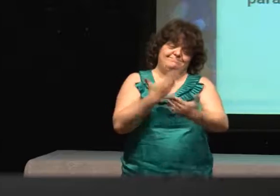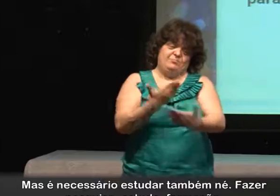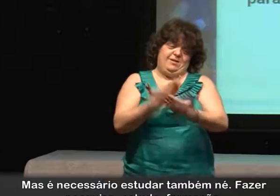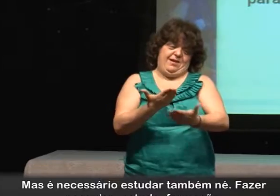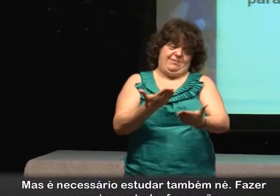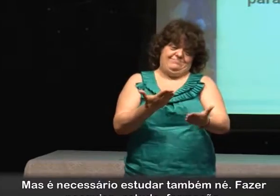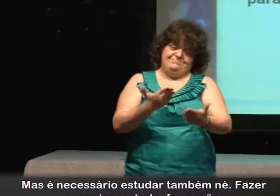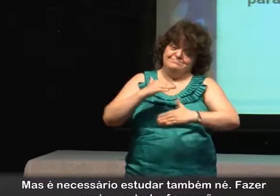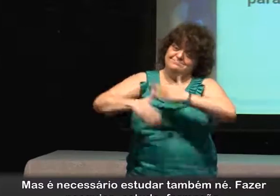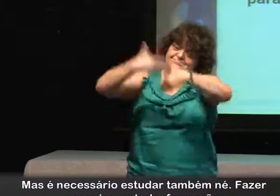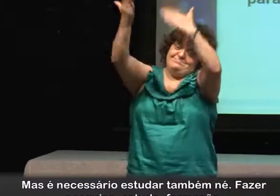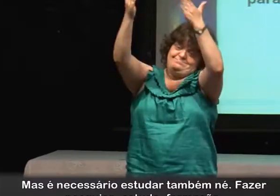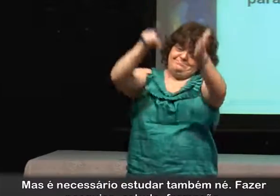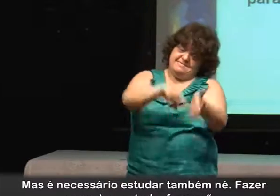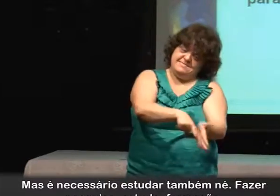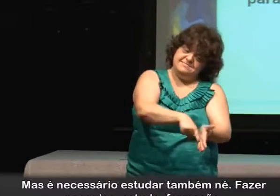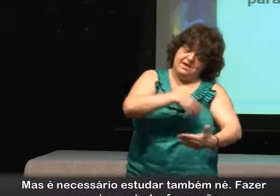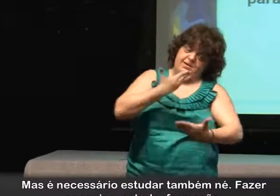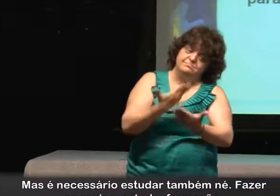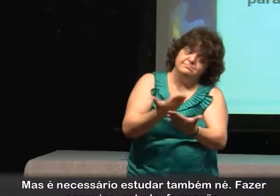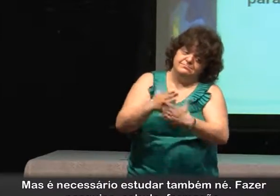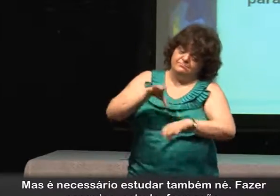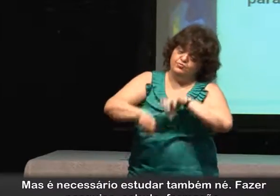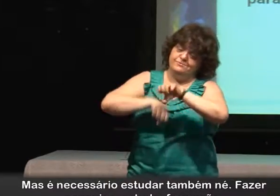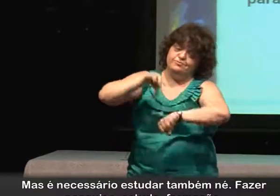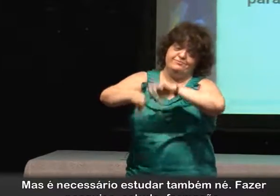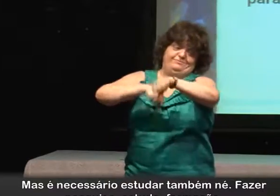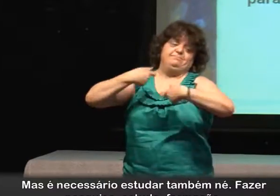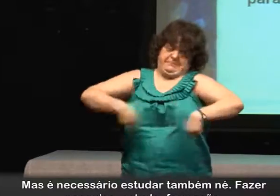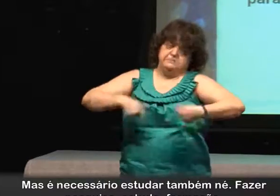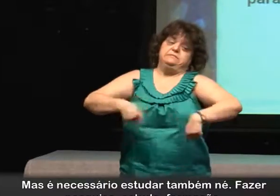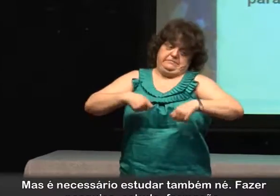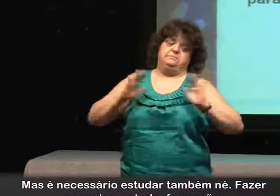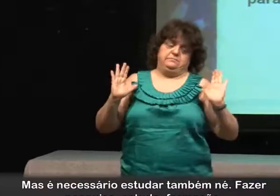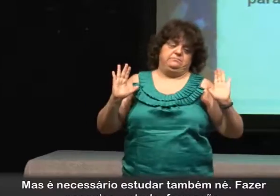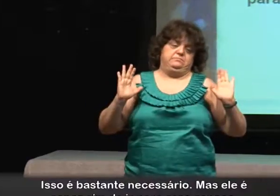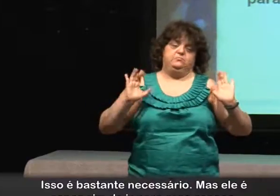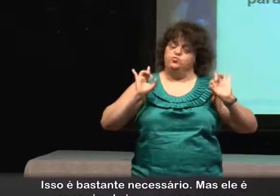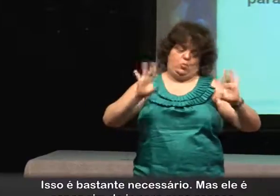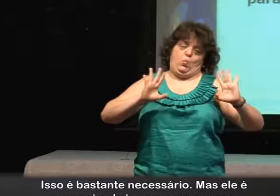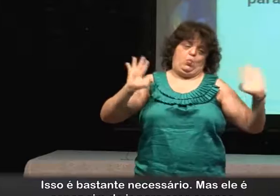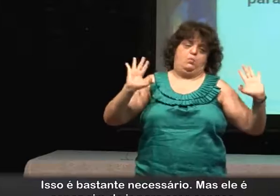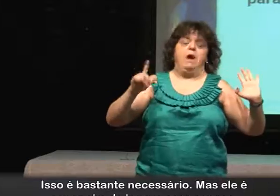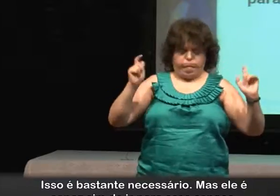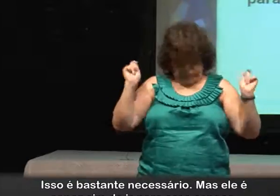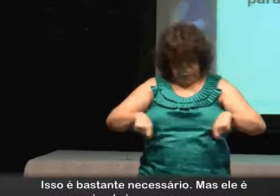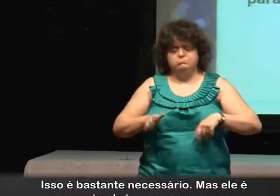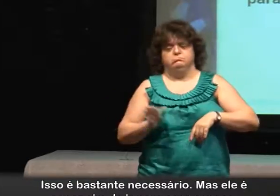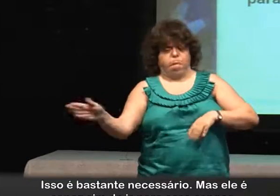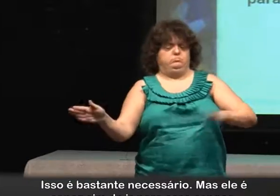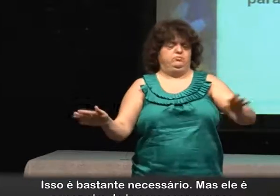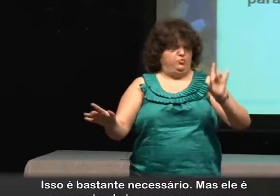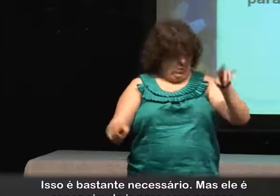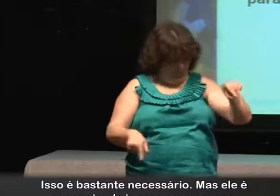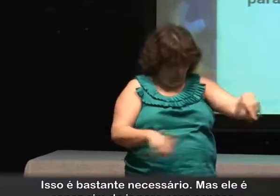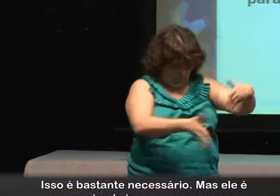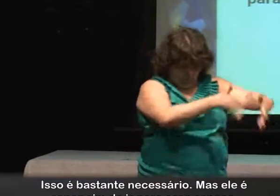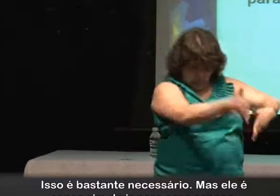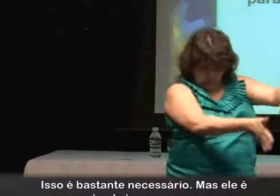Mas é necessário o quê? Estudar também, né? Fazer pesquisa, estudo, formação, isso é bastante necessário. Mas ele é capaz, sim, de ir para